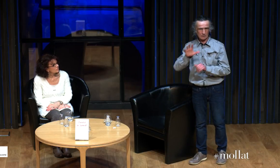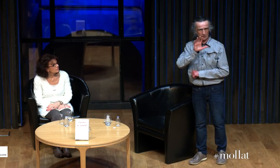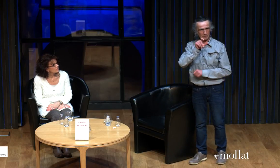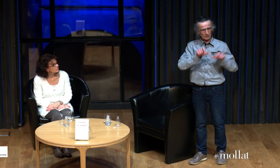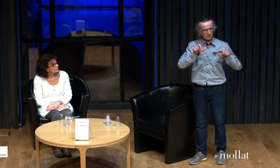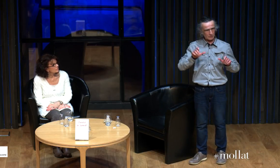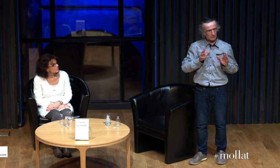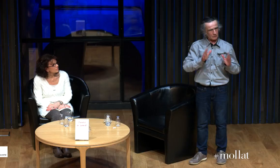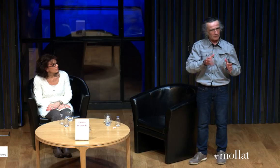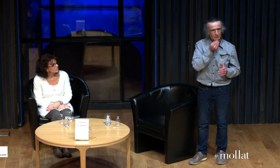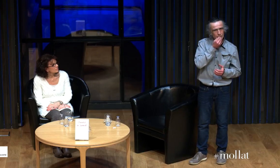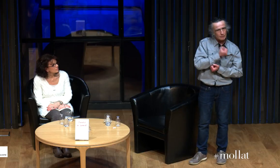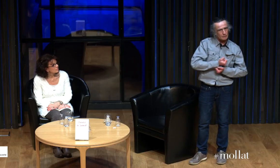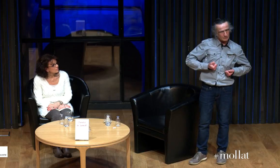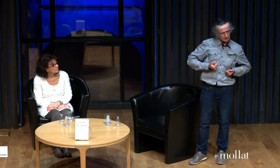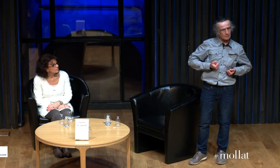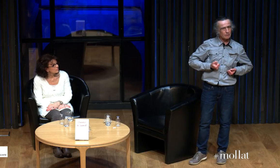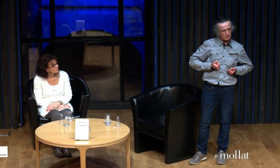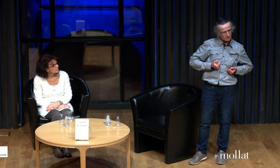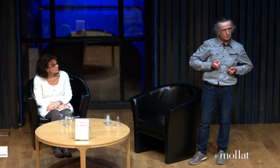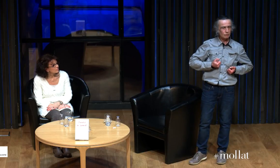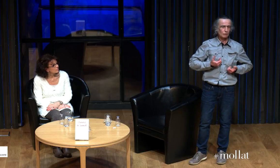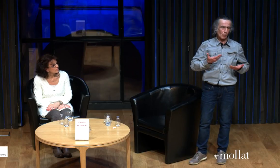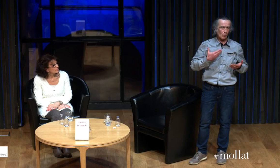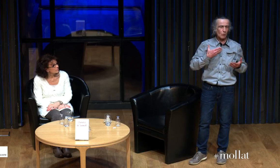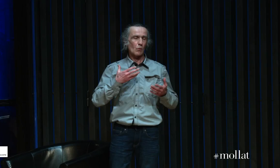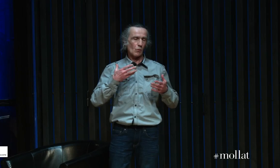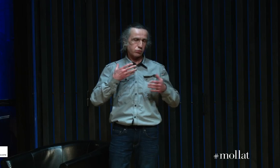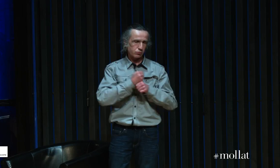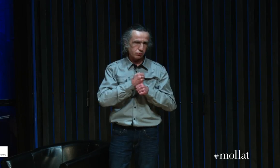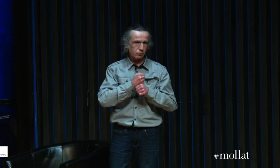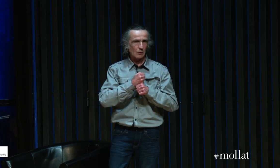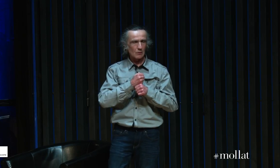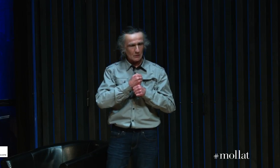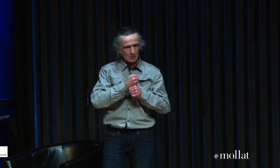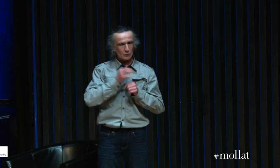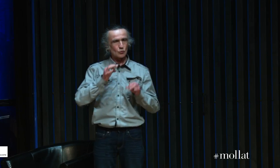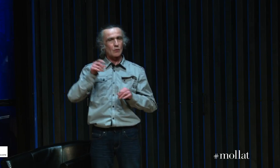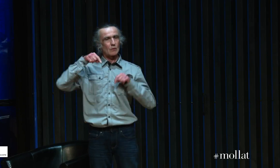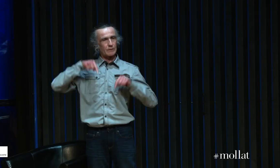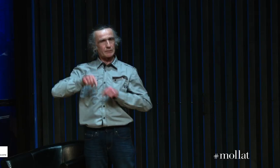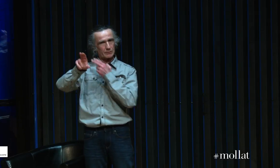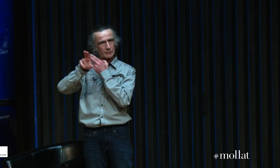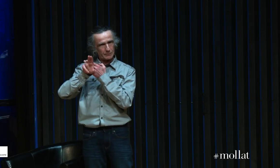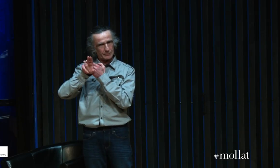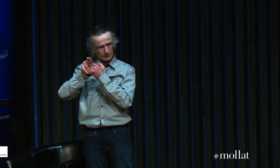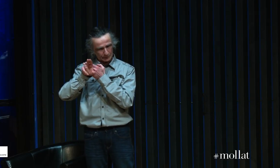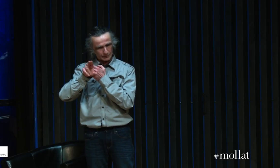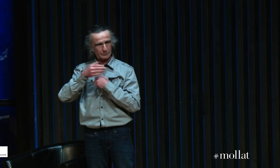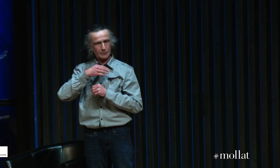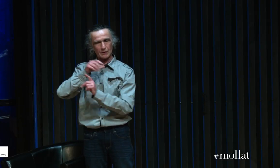En 2008, on a fait une grève de la faim. Je ne sais pas si vous vous en souvenez. Pour vous résumer un